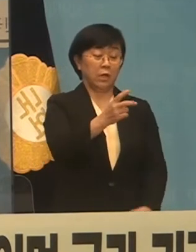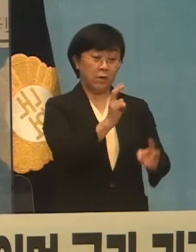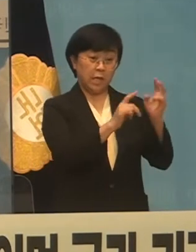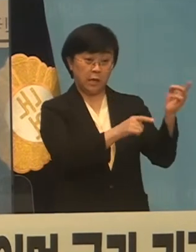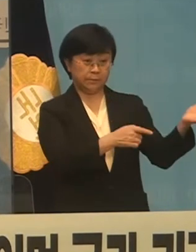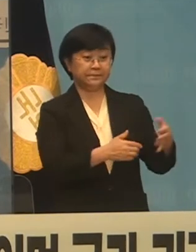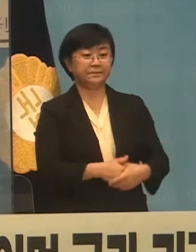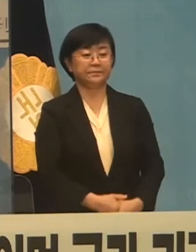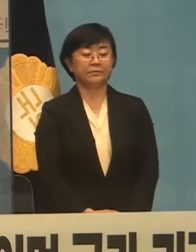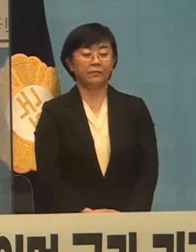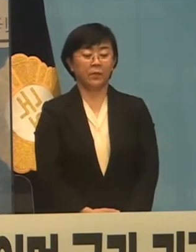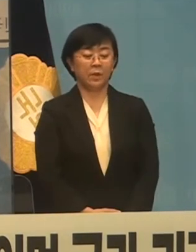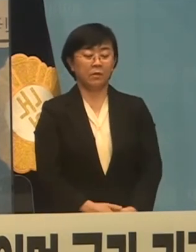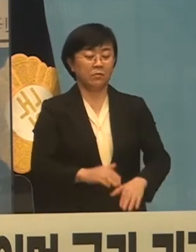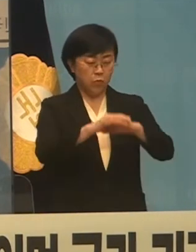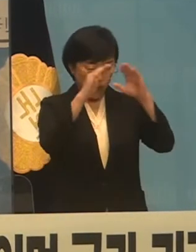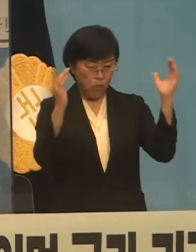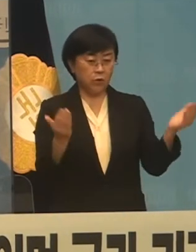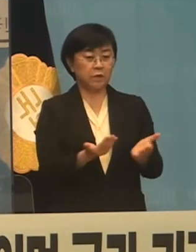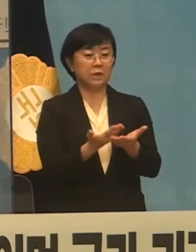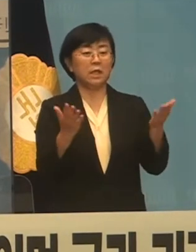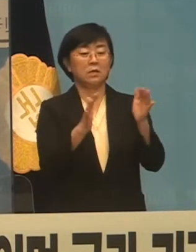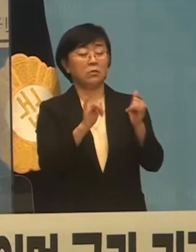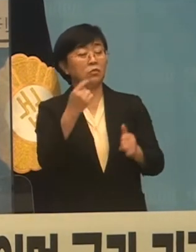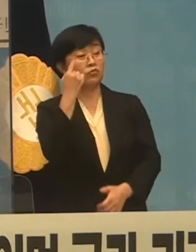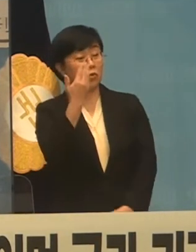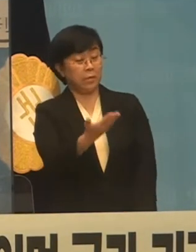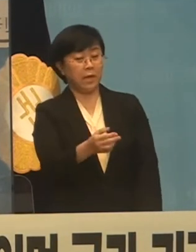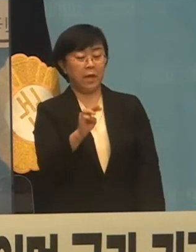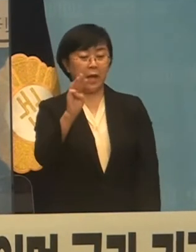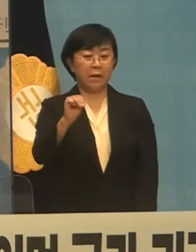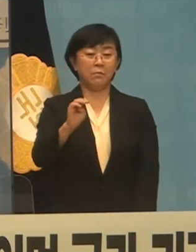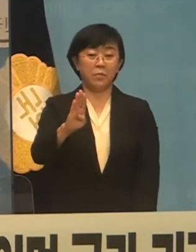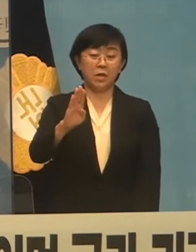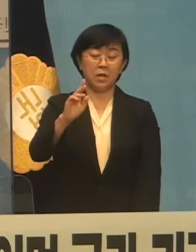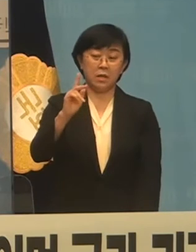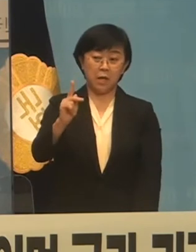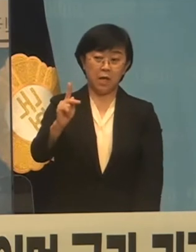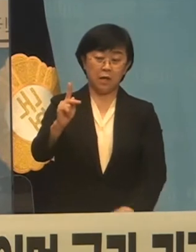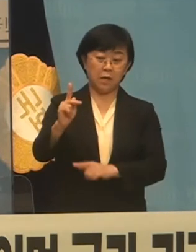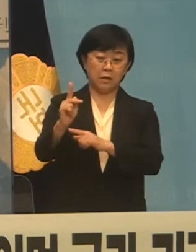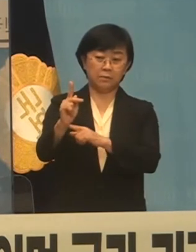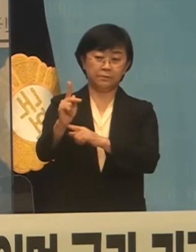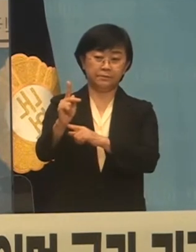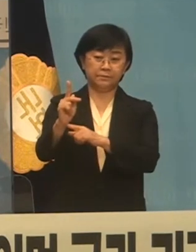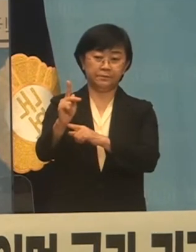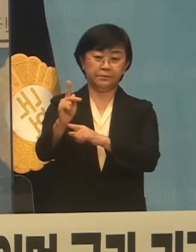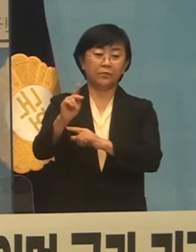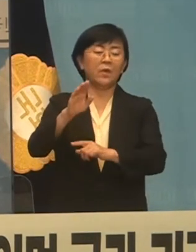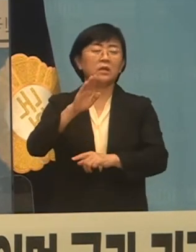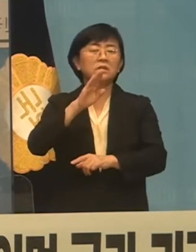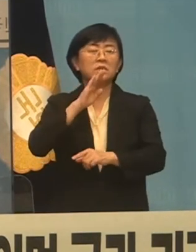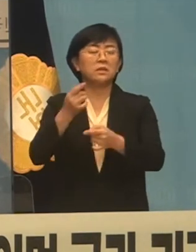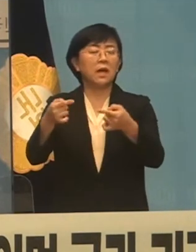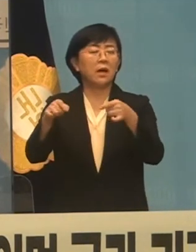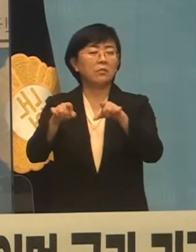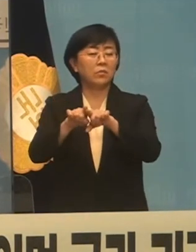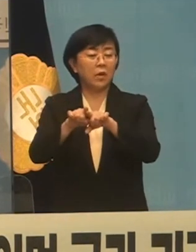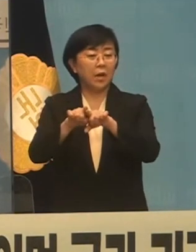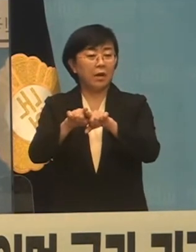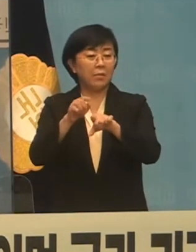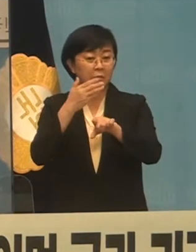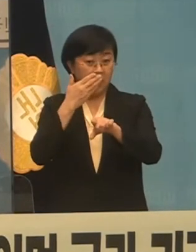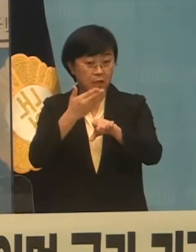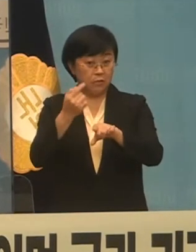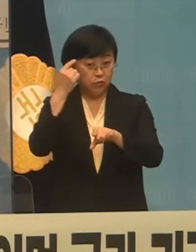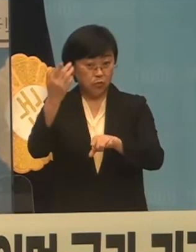두산공작기계 전 직원들이 묻습니다. MBK 파트너십, 과연 파트너십이 있는지를